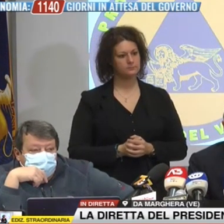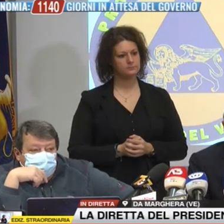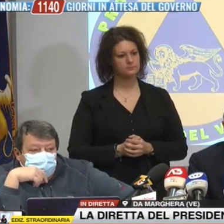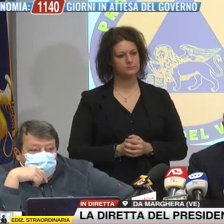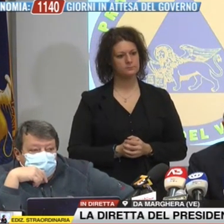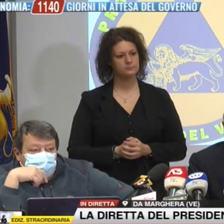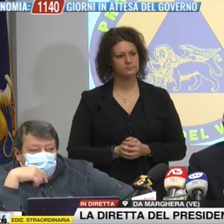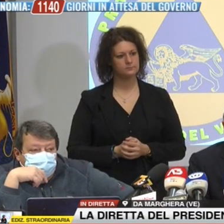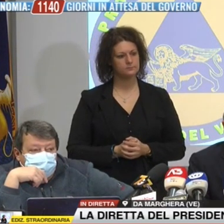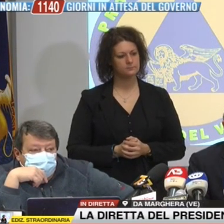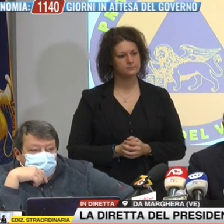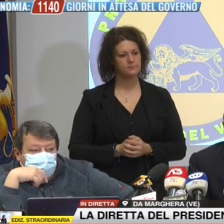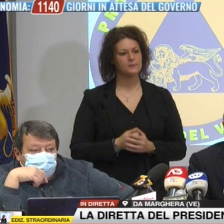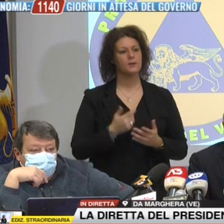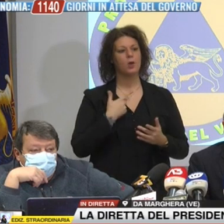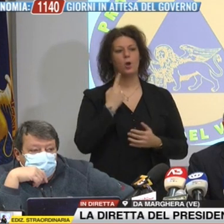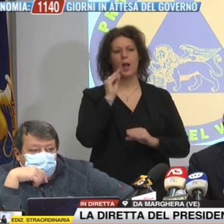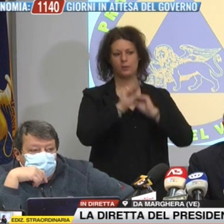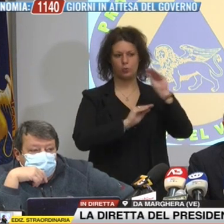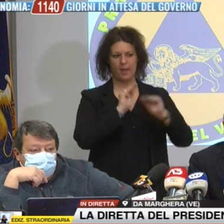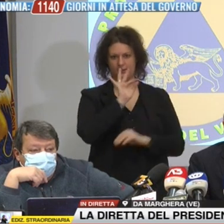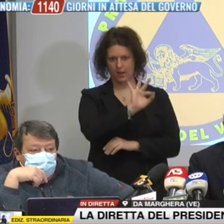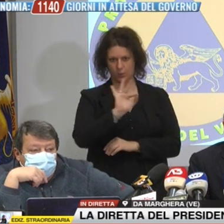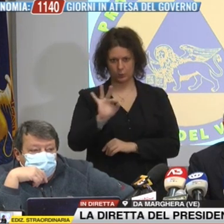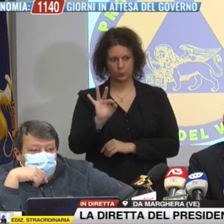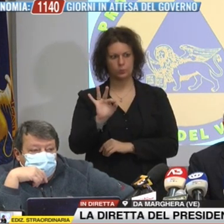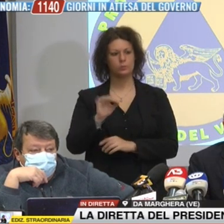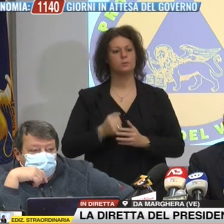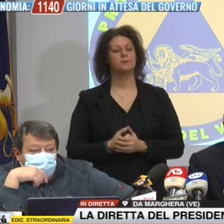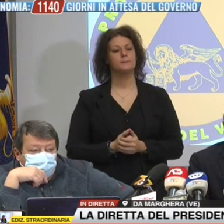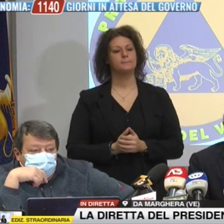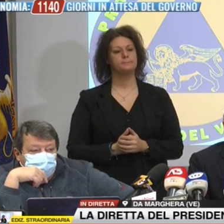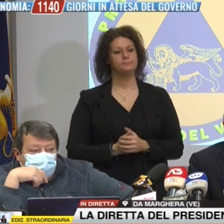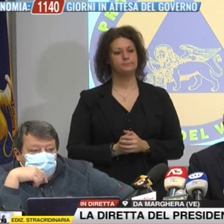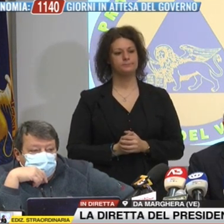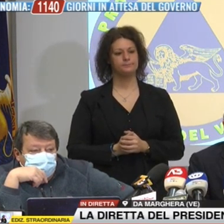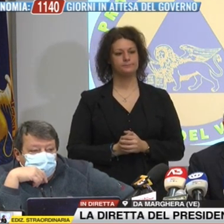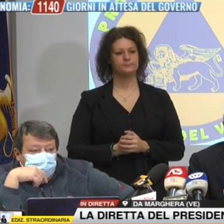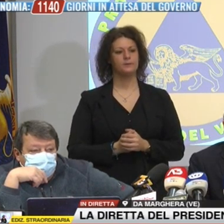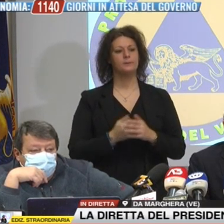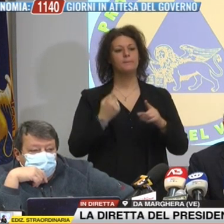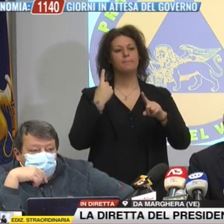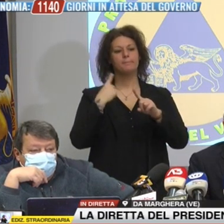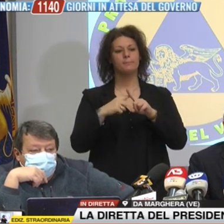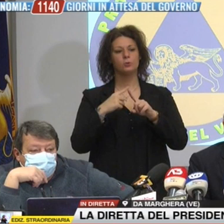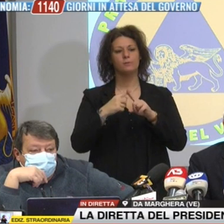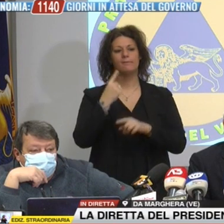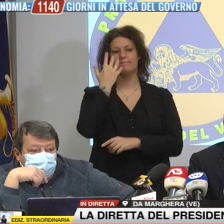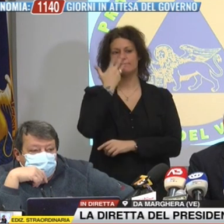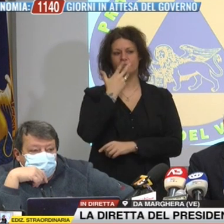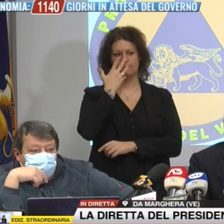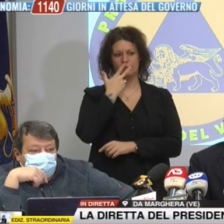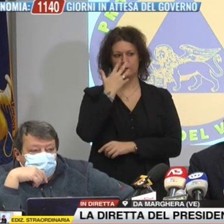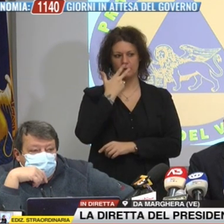se fosse possibile, mi piacerebbe approfondire con lei, senza ovviamente portare via spazio ai colleghi,